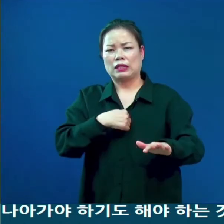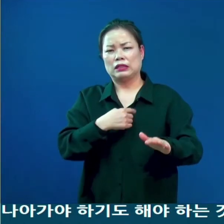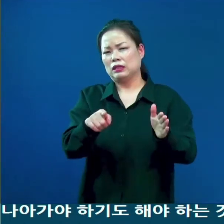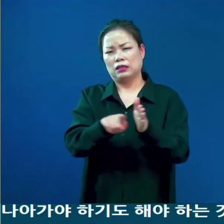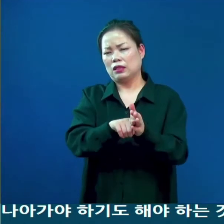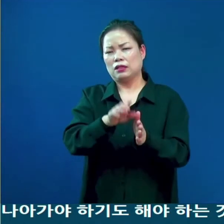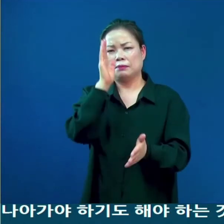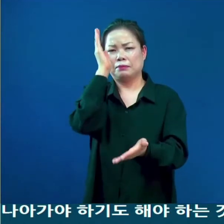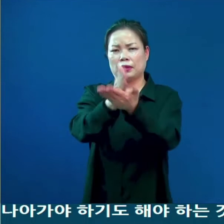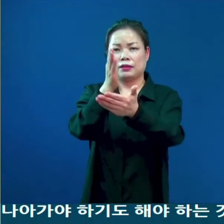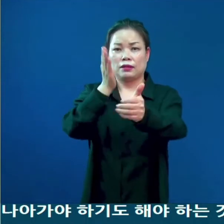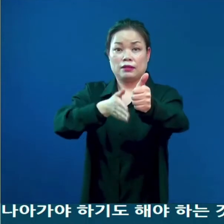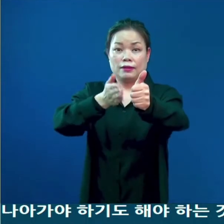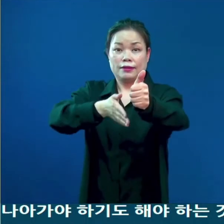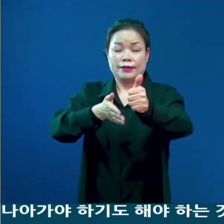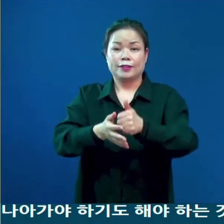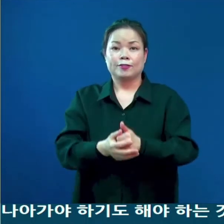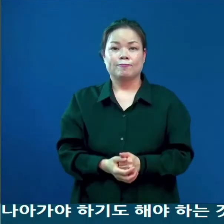됩니다.